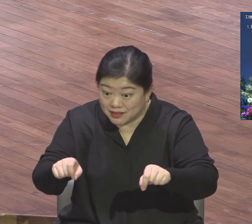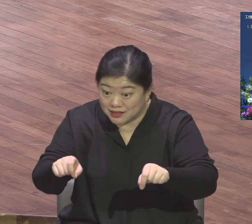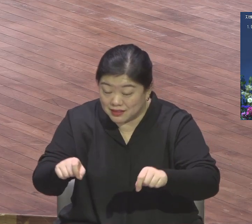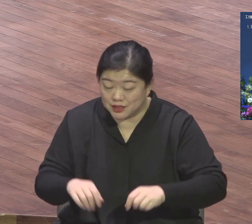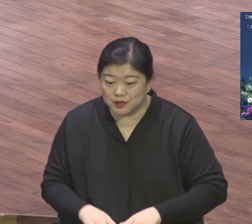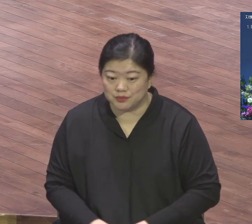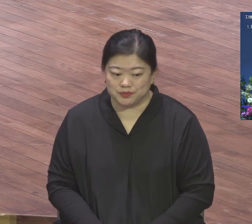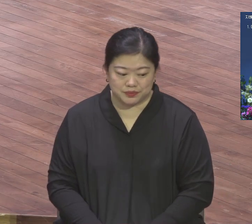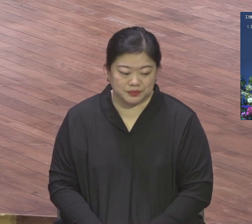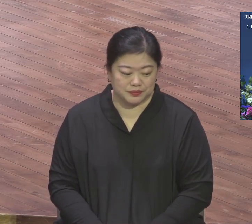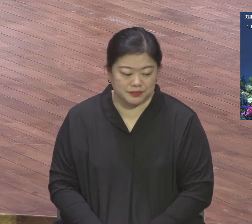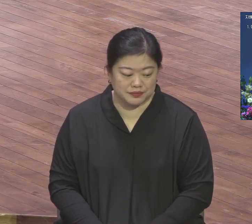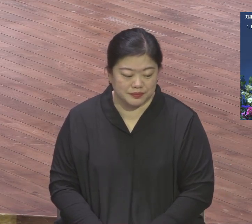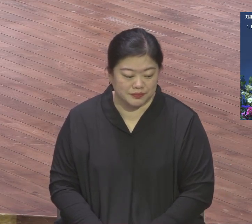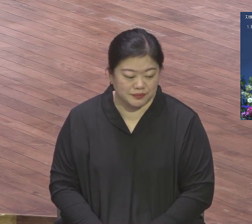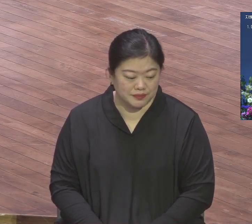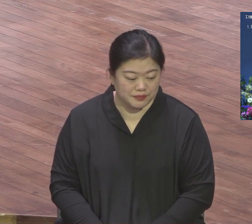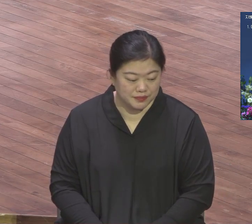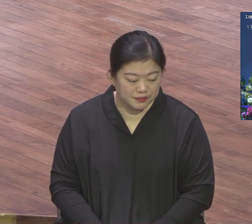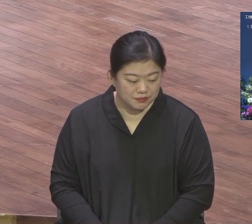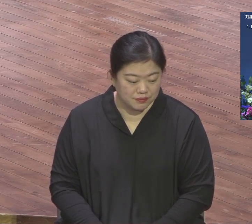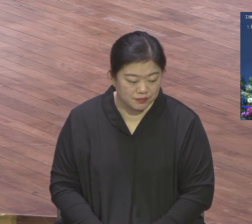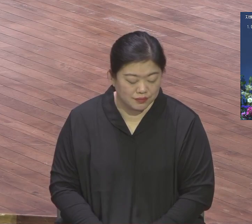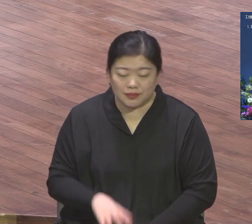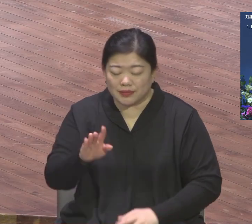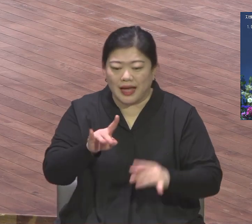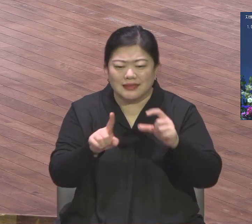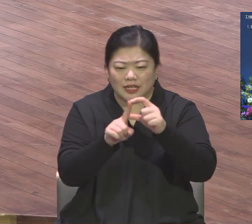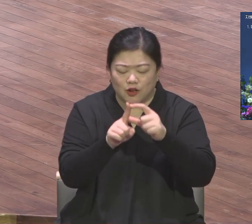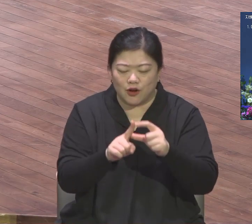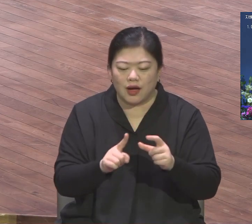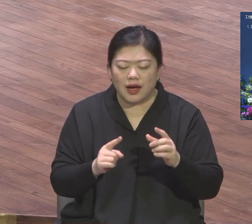학습된 무기력이라는 말이 있습니다. 학습된 무기력.